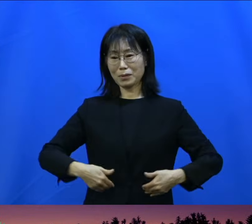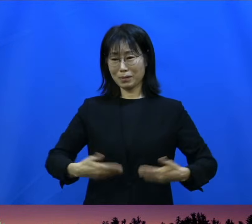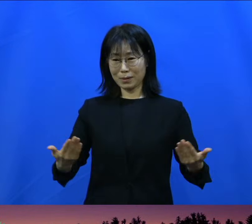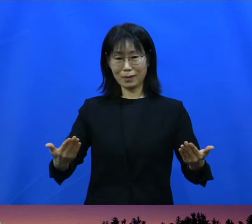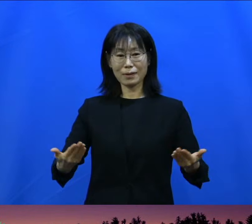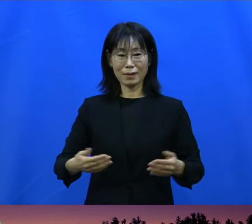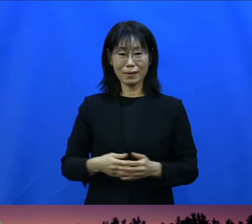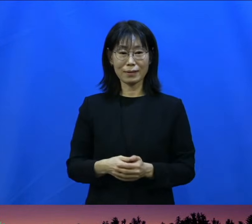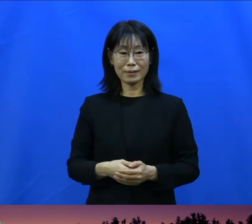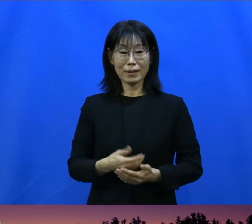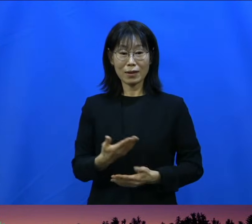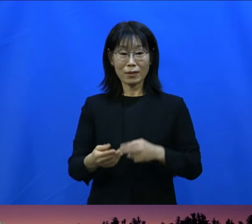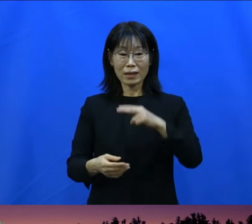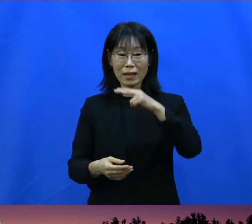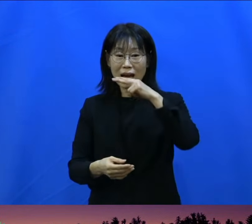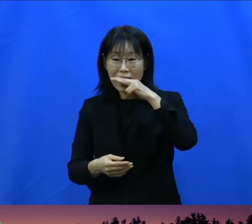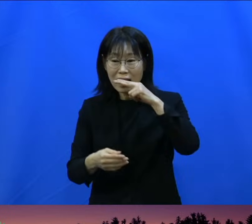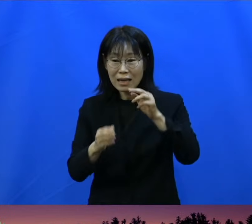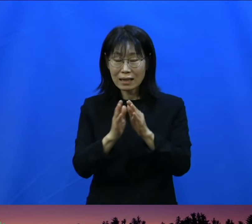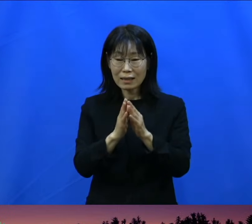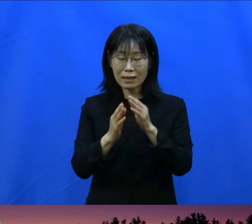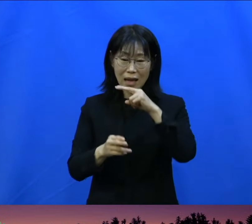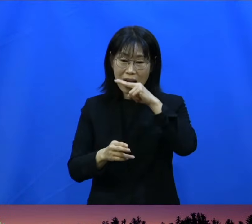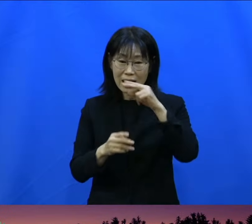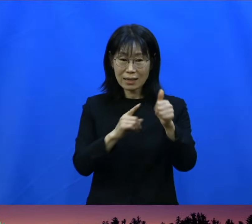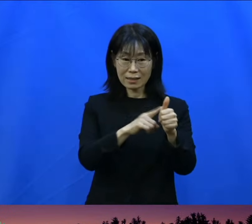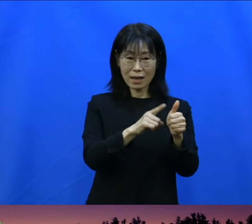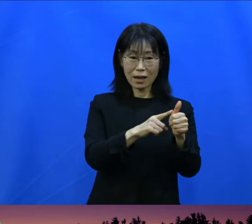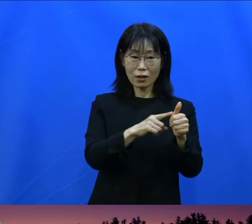여러분, 이사야가 누구예요? 그 시대의 모범적인 사람일 거예요.